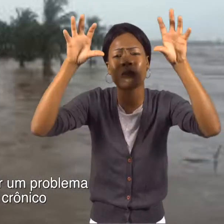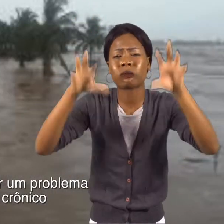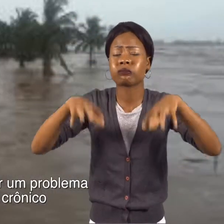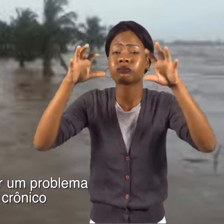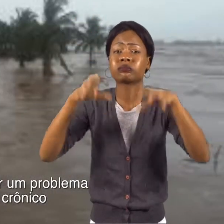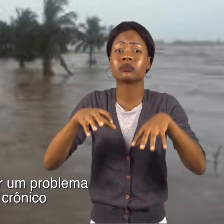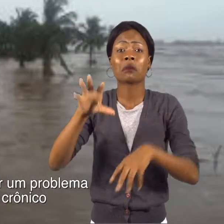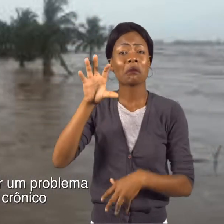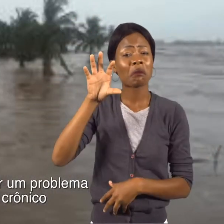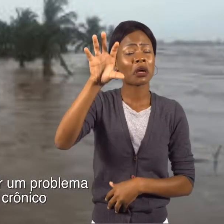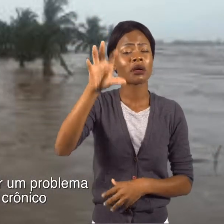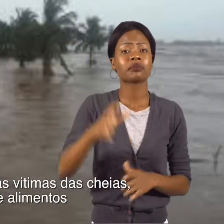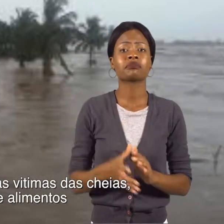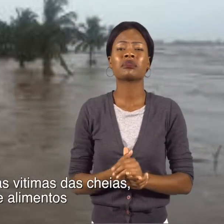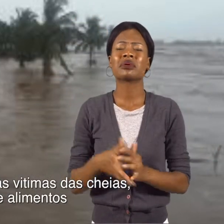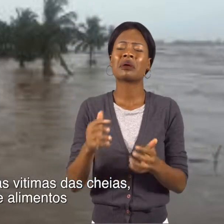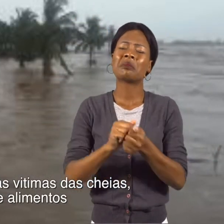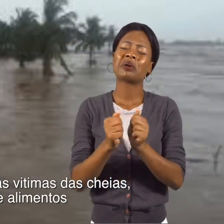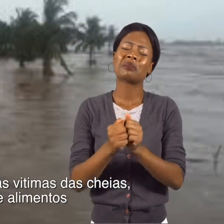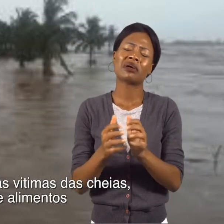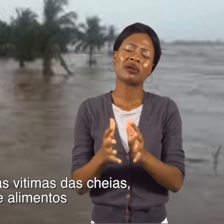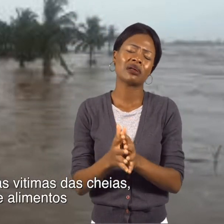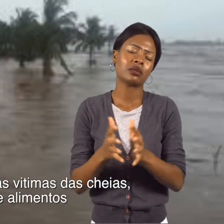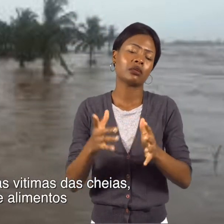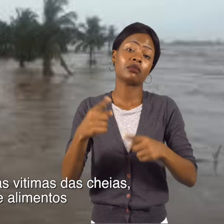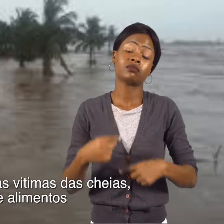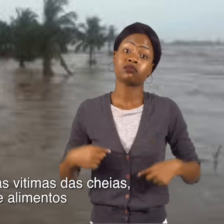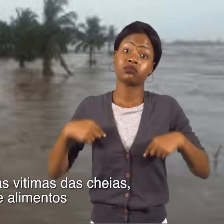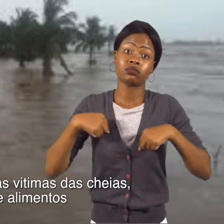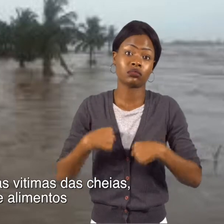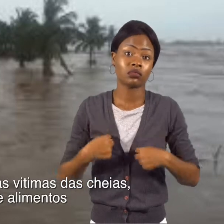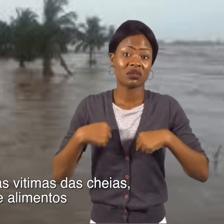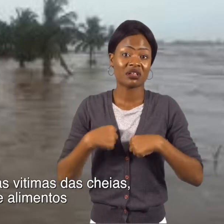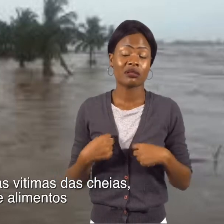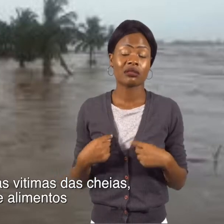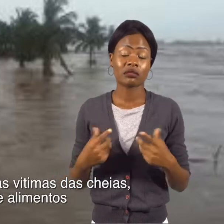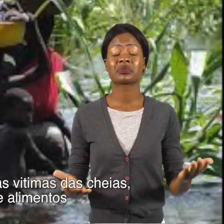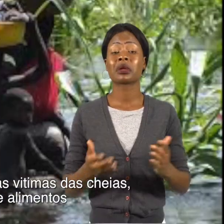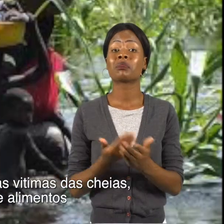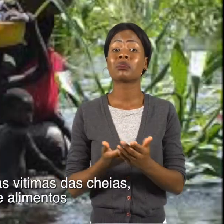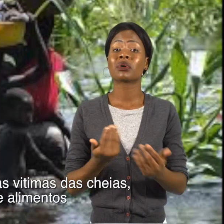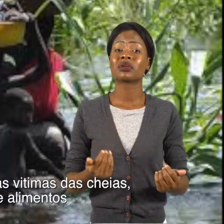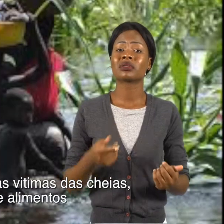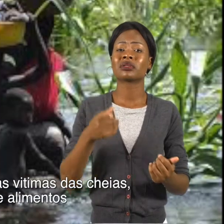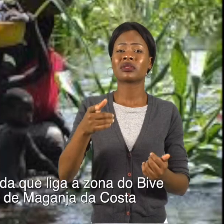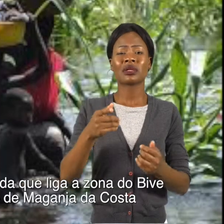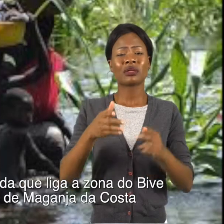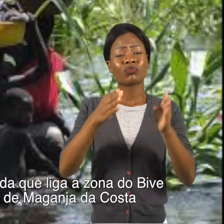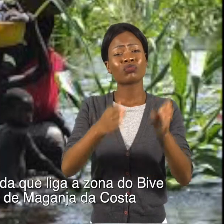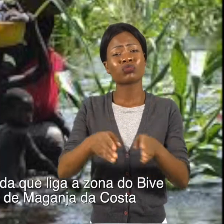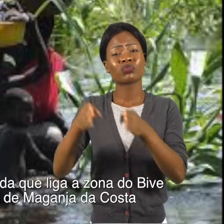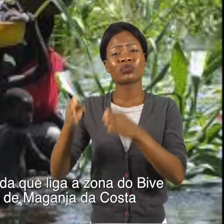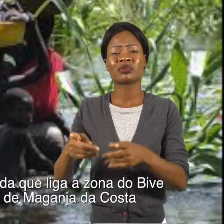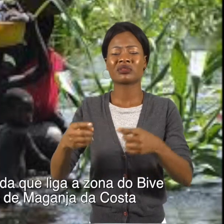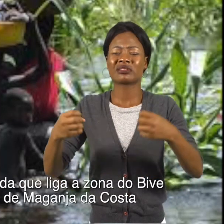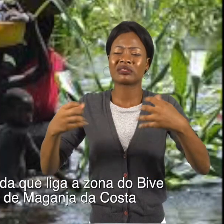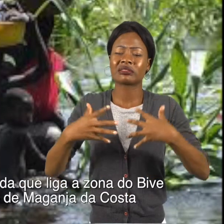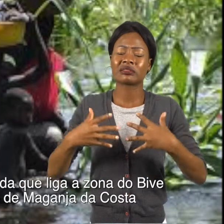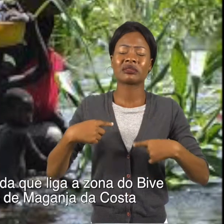que já é crônico. Numa altura em que as vítimas das cheias precisam de alimentos, os 98